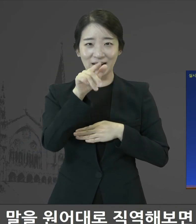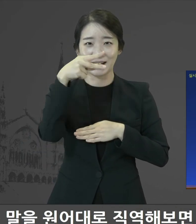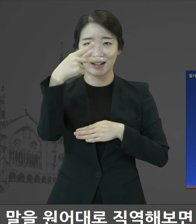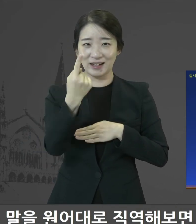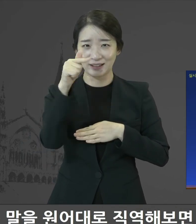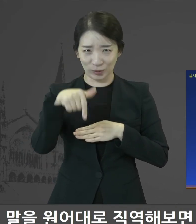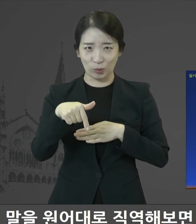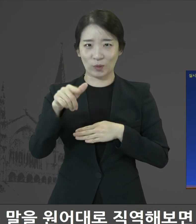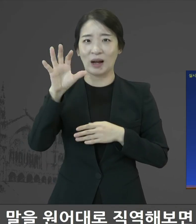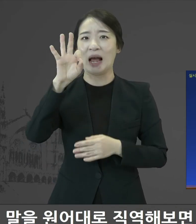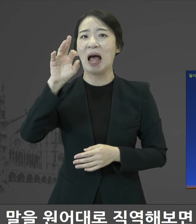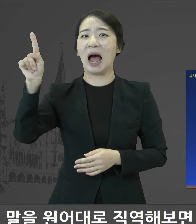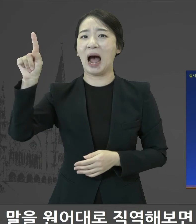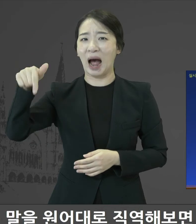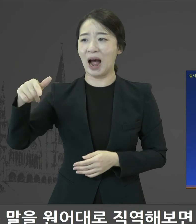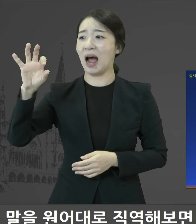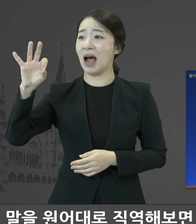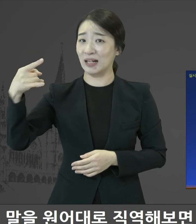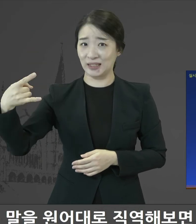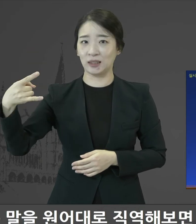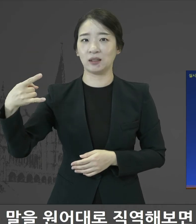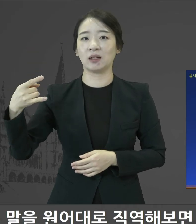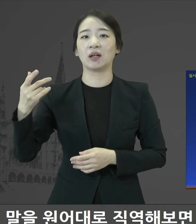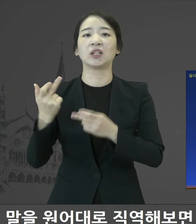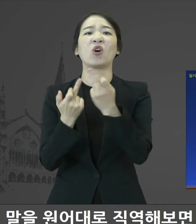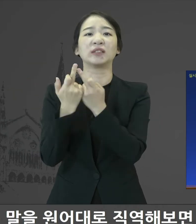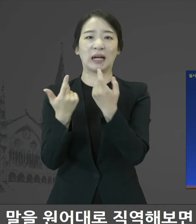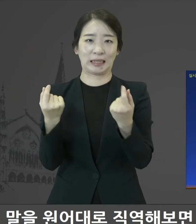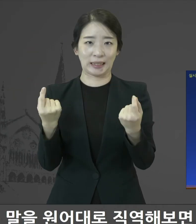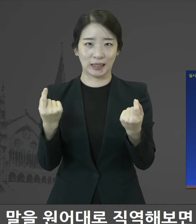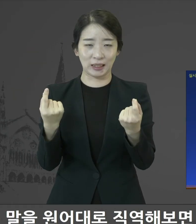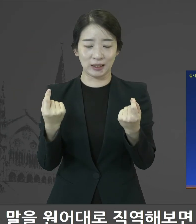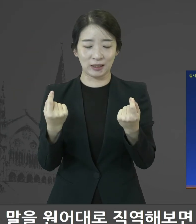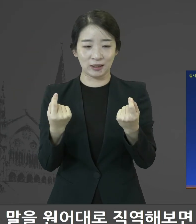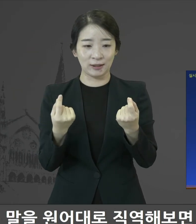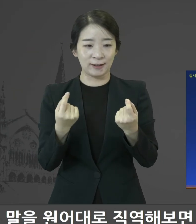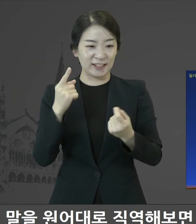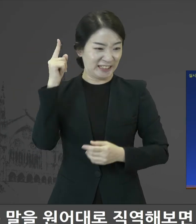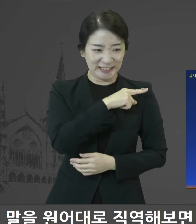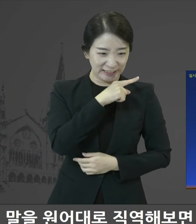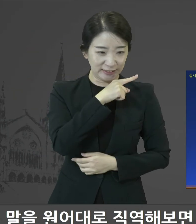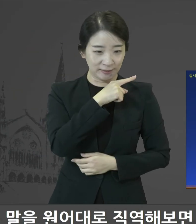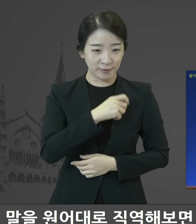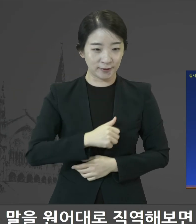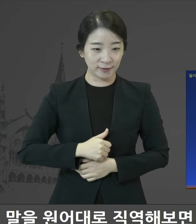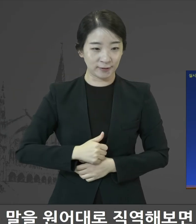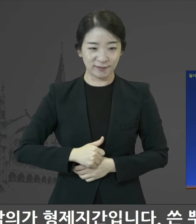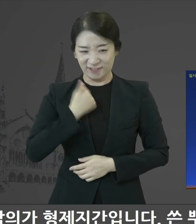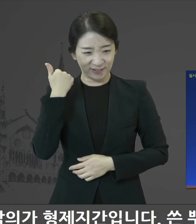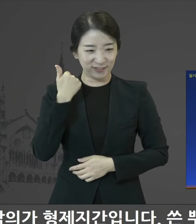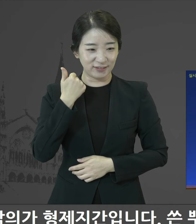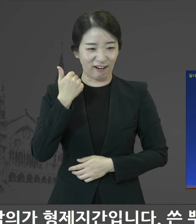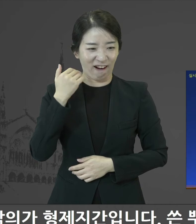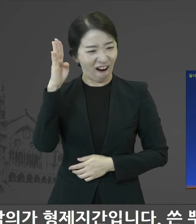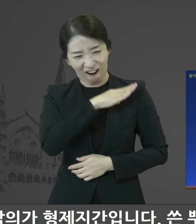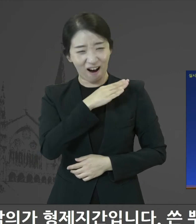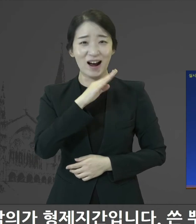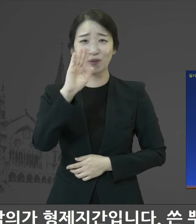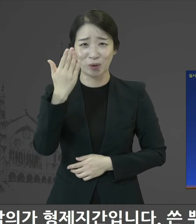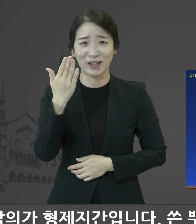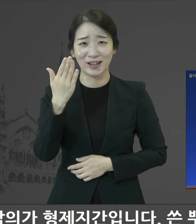이게 형제지간입니다. 쓴뿌리가 있으면 악의가 생겨요. 고약한 기질이